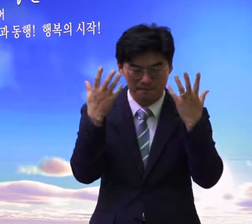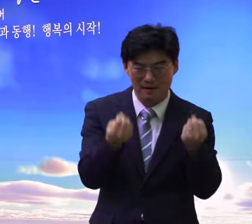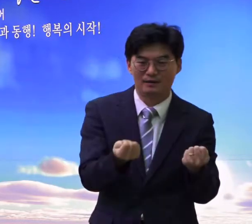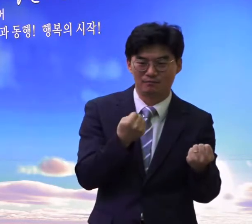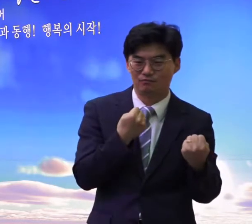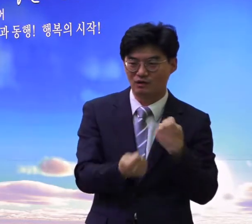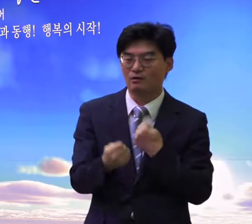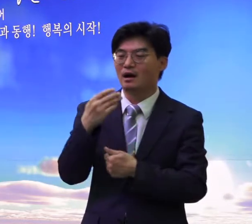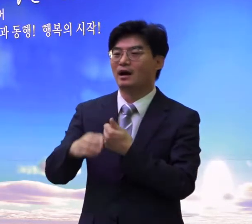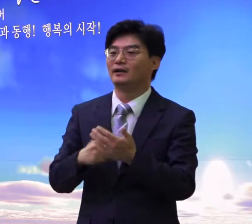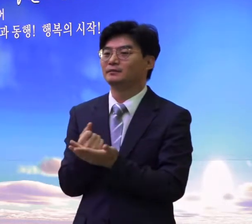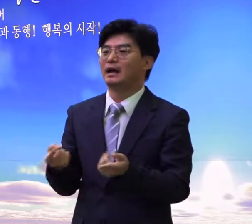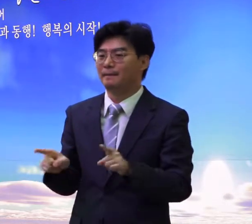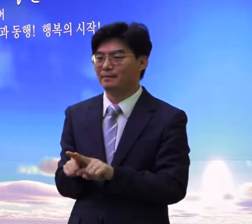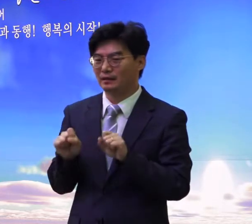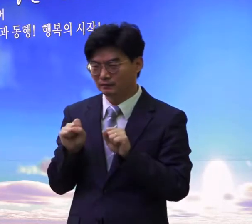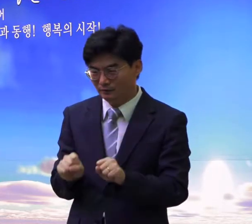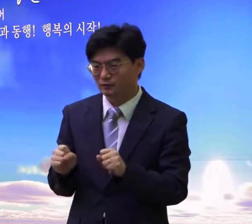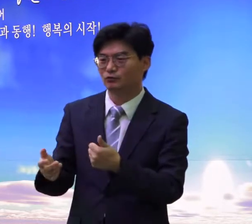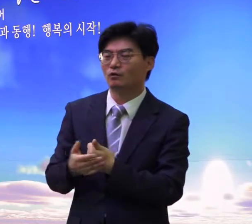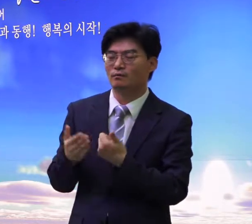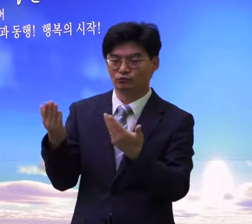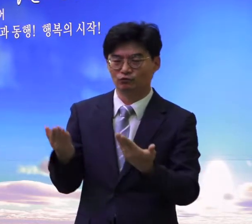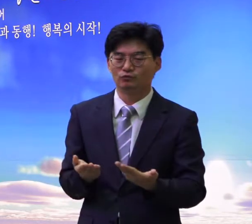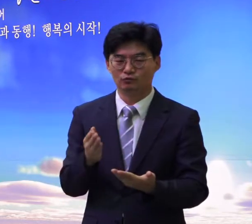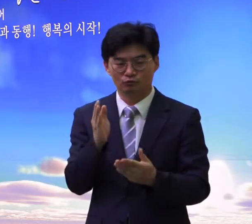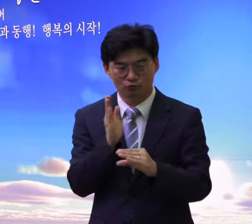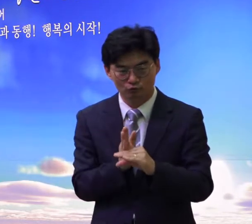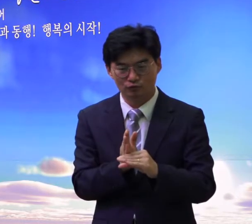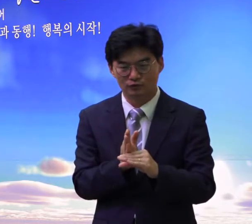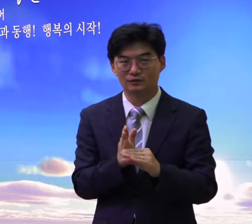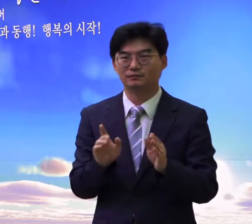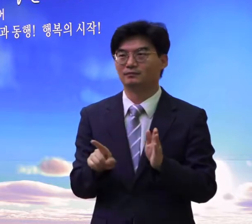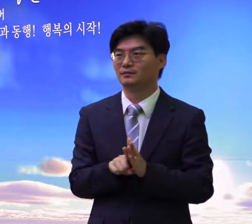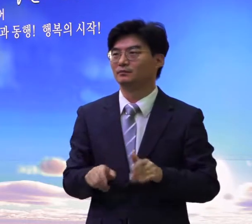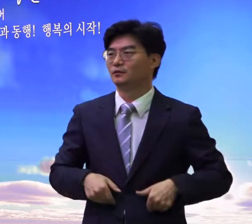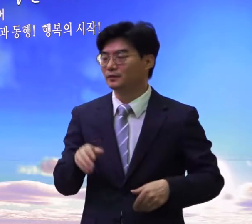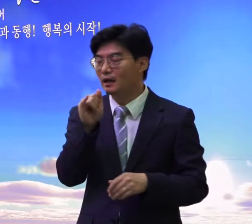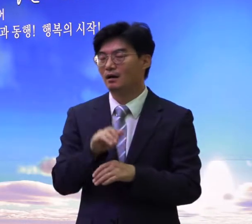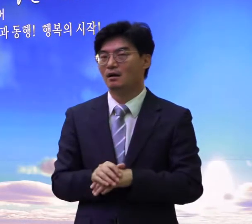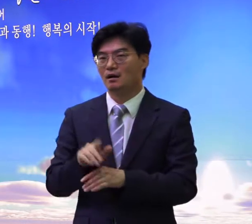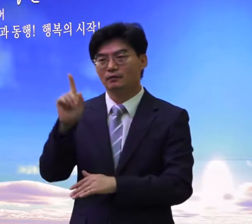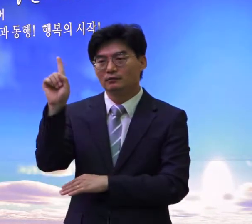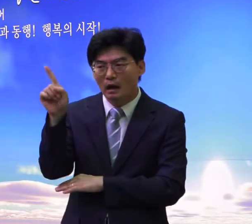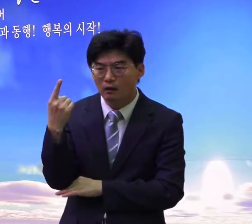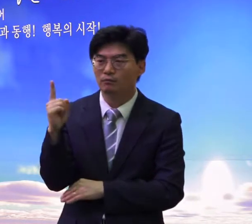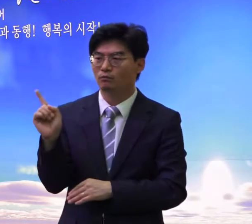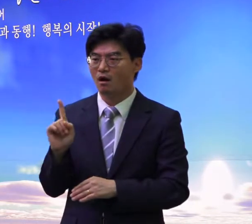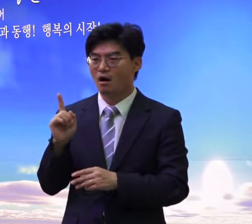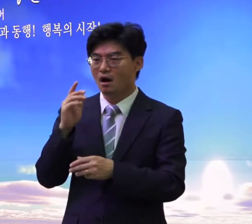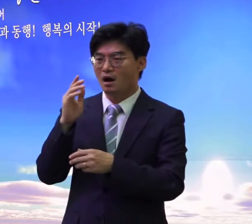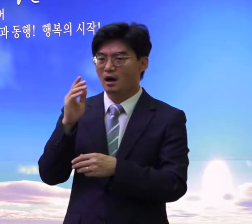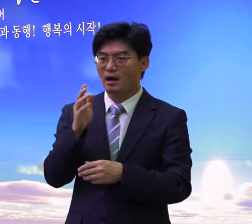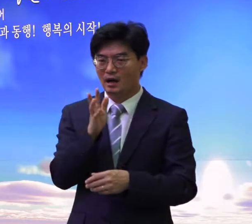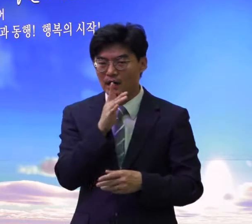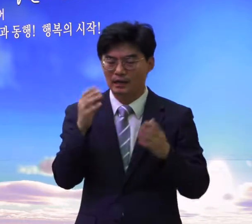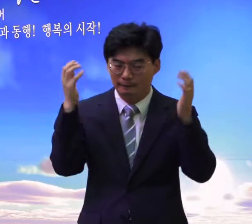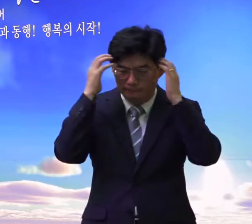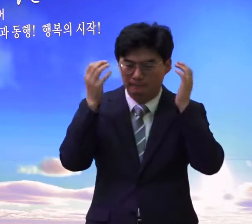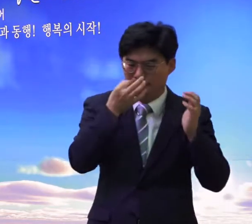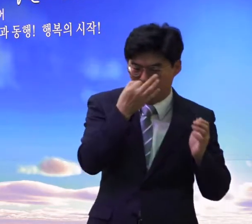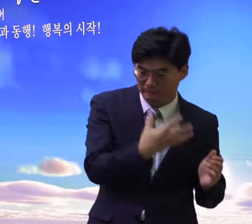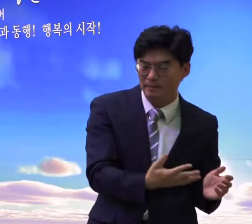아둘람 굴에서 하나님께 기도하며 자신의 고통을 호소하던 다윗은 어느 순간 하나님께 마음을 정하고